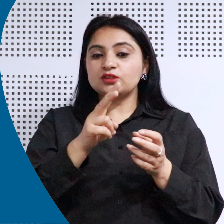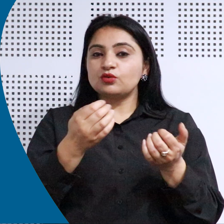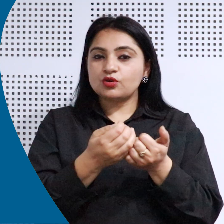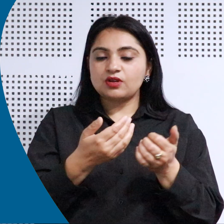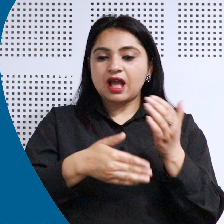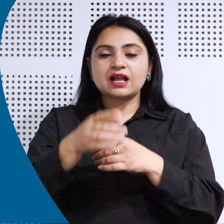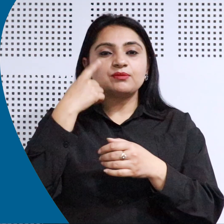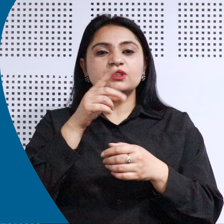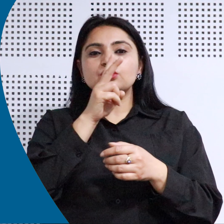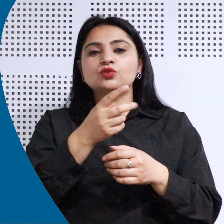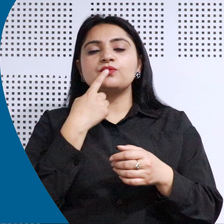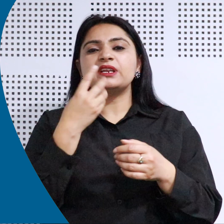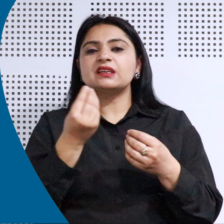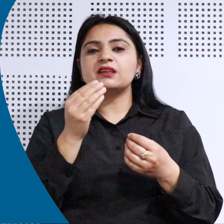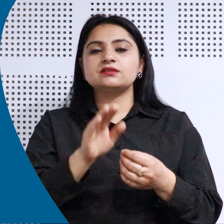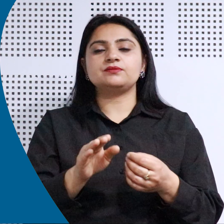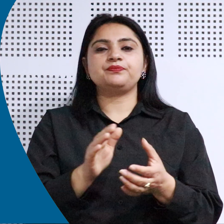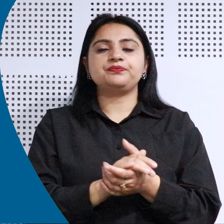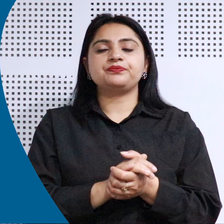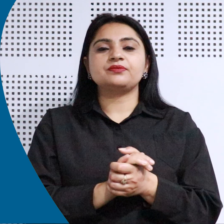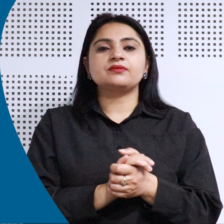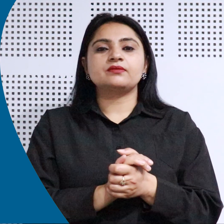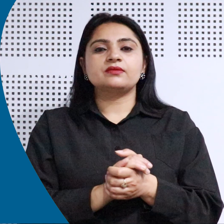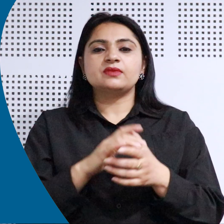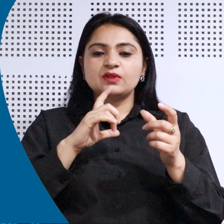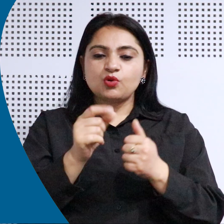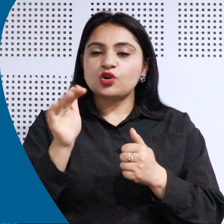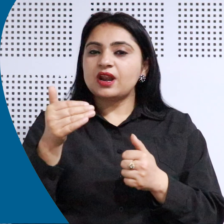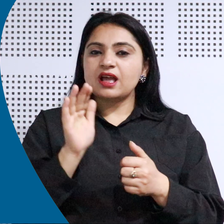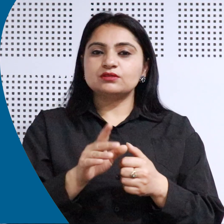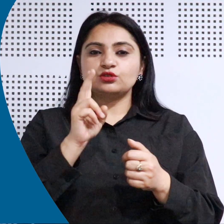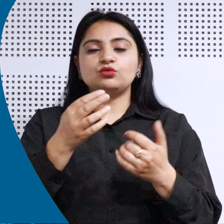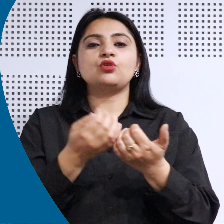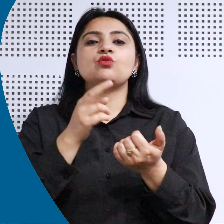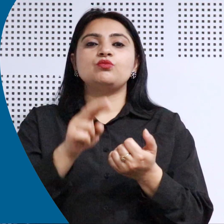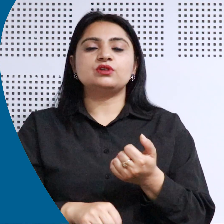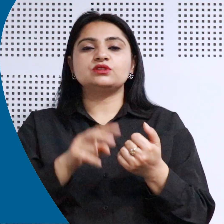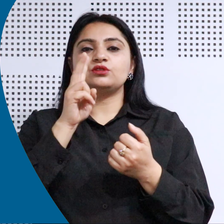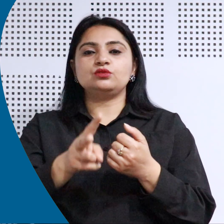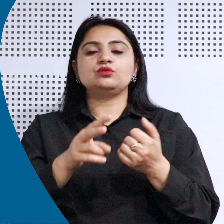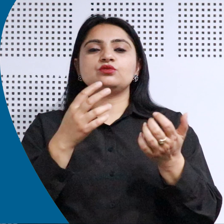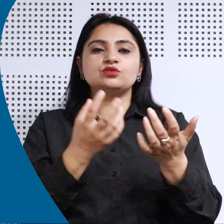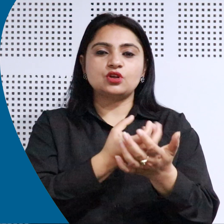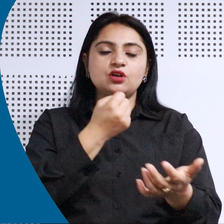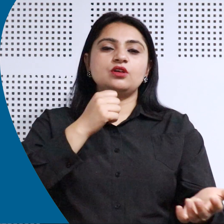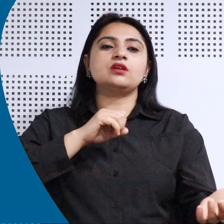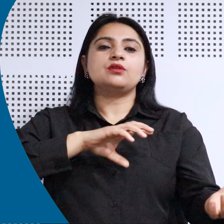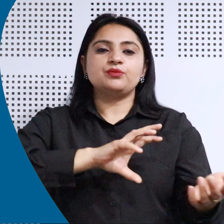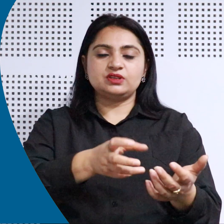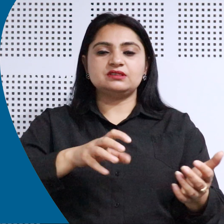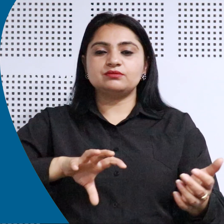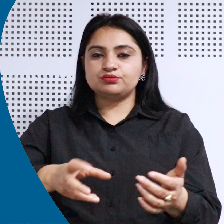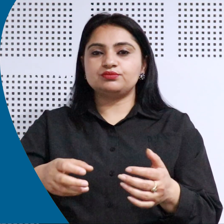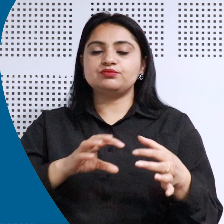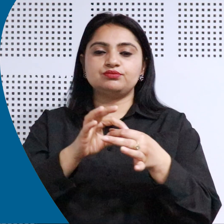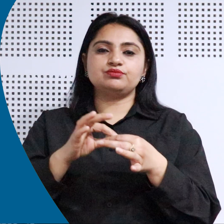छ भन्ने के छ? त्यो चाहिँ वास्तवमा हामी समन्वयकारी भूमिका भर्खर आएका छौँ, त्यो गर्नुपर्छ। त्यो चाहिँ सङ्घ, प्रदेश, स्थानीयको चाहिँ समन्वयकारी